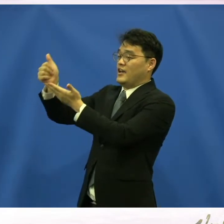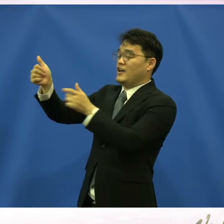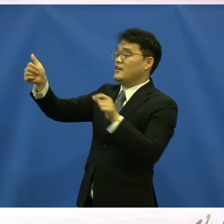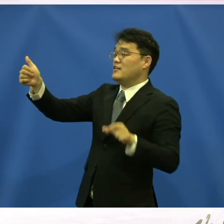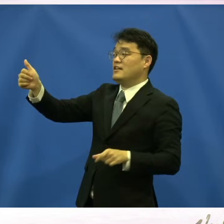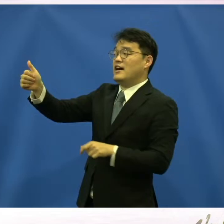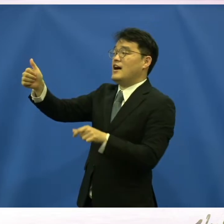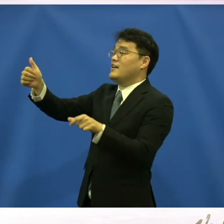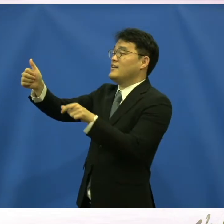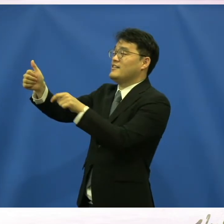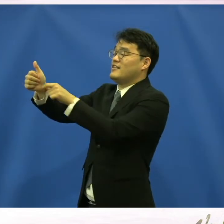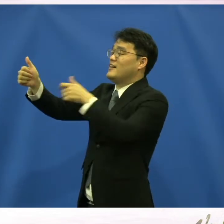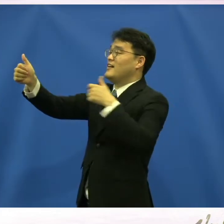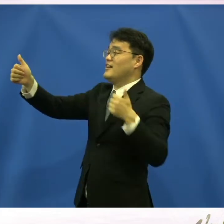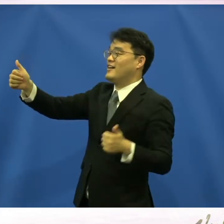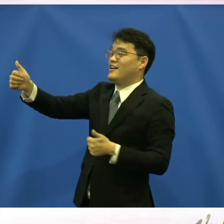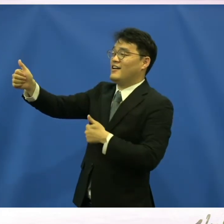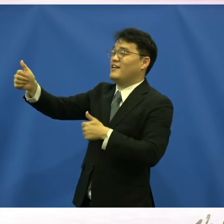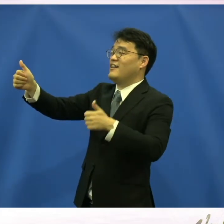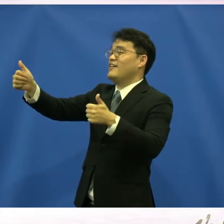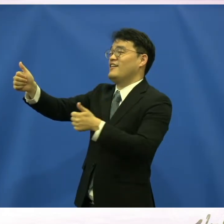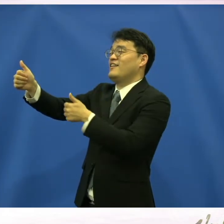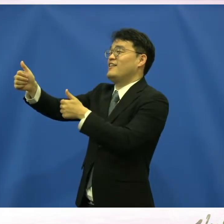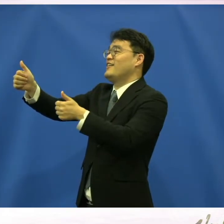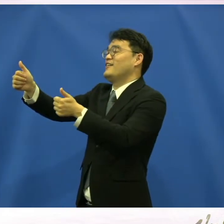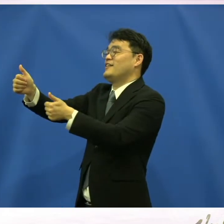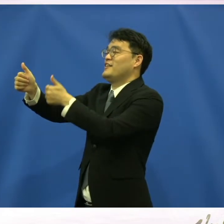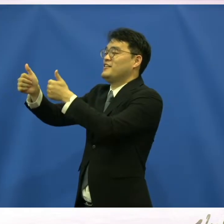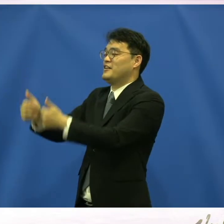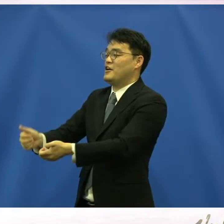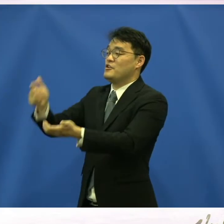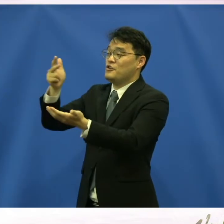주의 길을 가리라